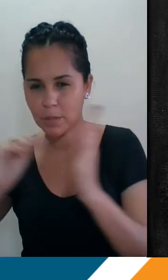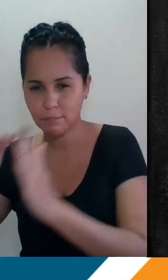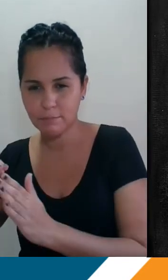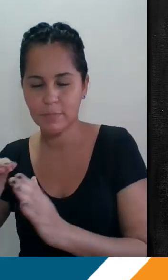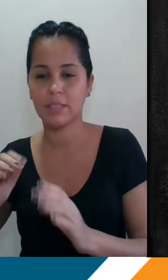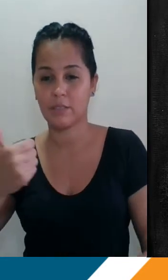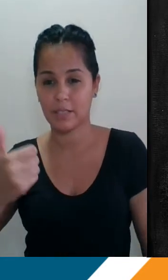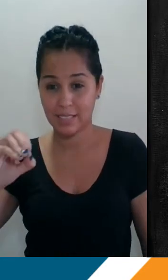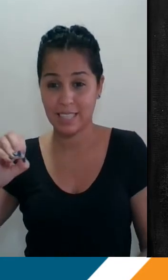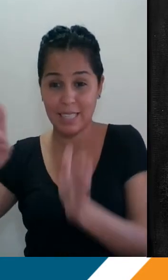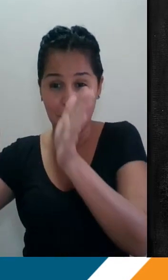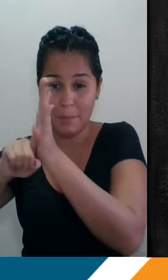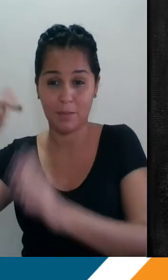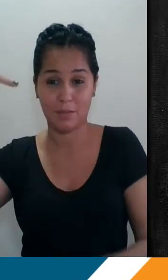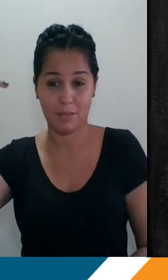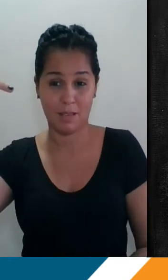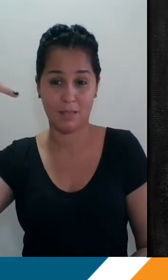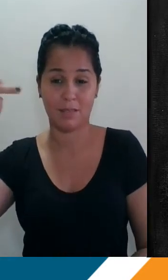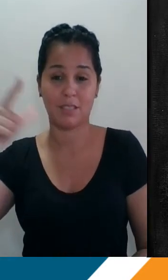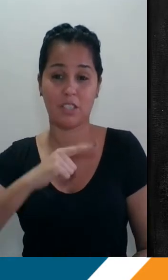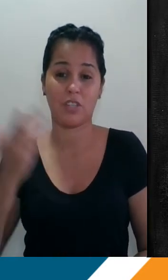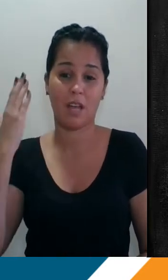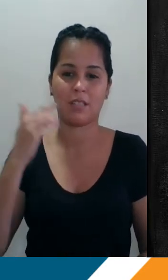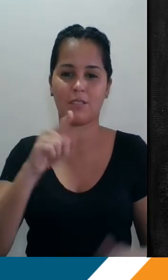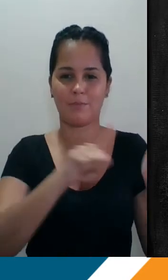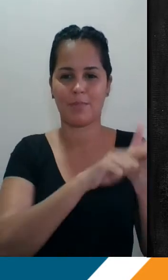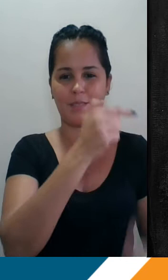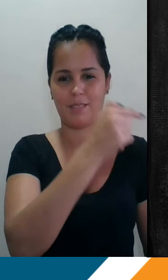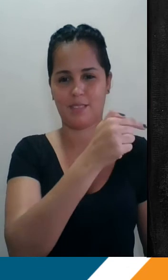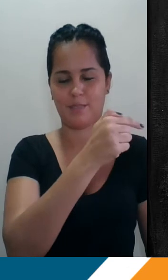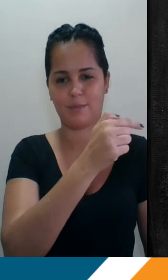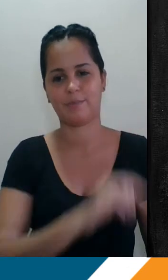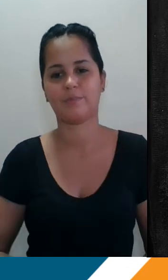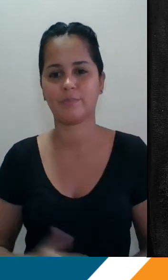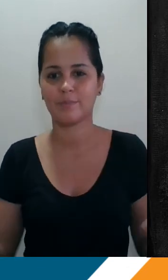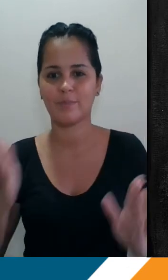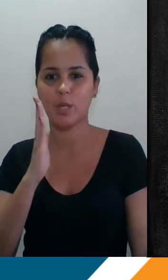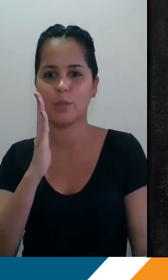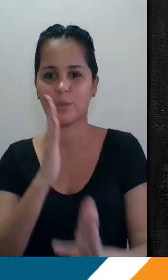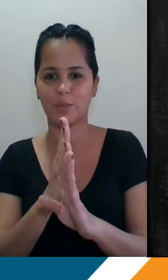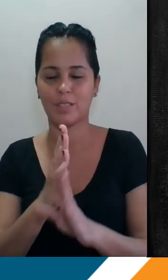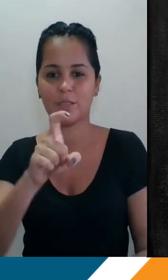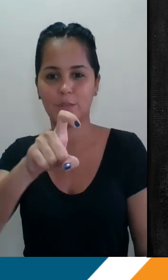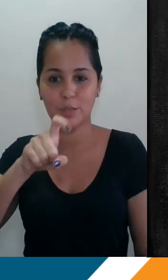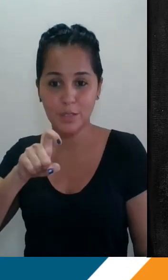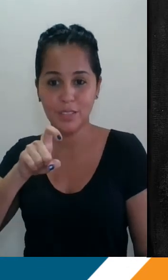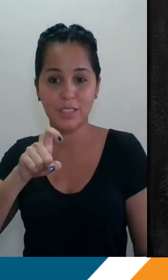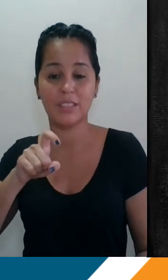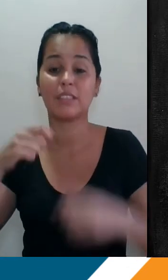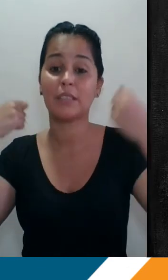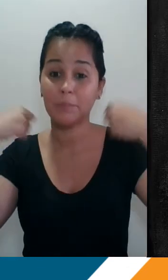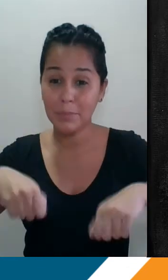10 elevado ao menos 7 que a gente tinha. Tudo bem? Então aqui eu encontrei uma condição para o x. O x tem que